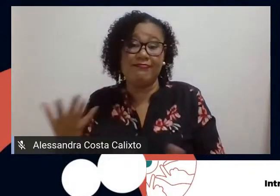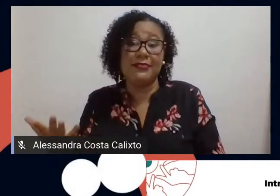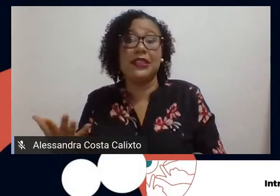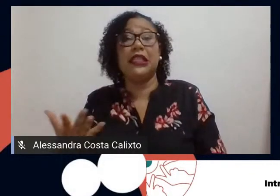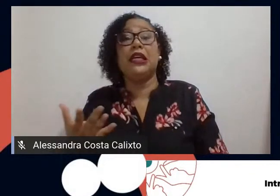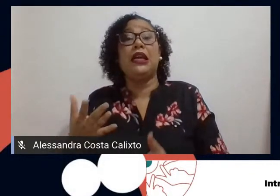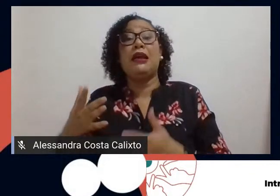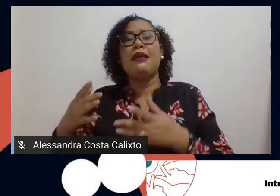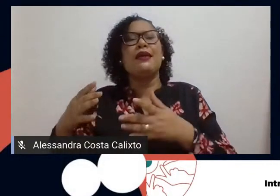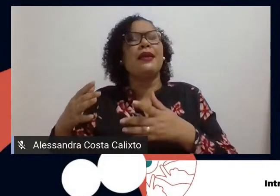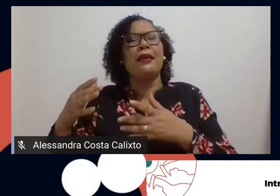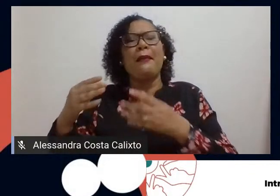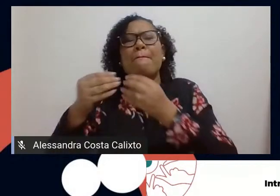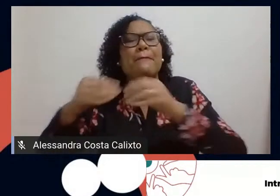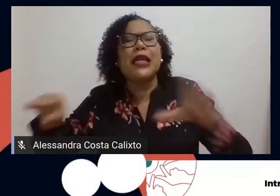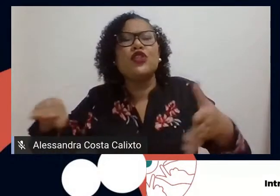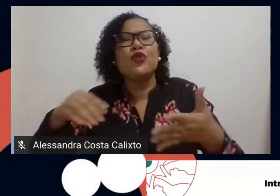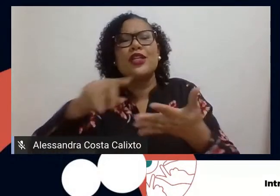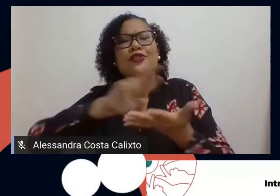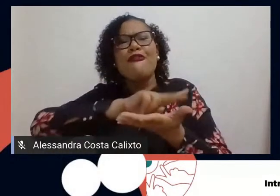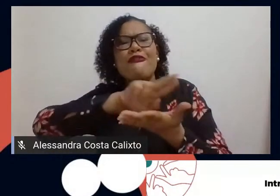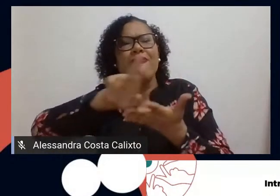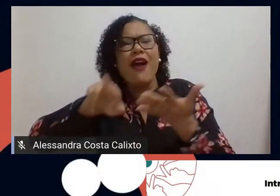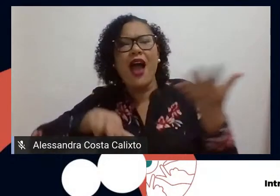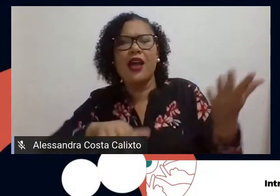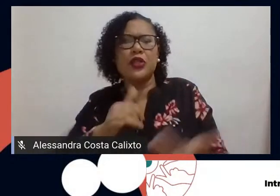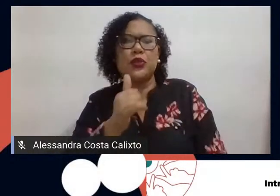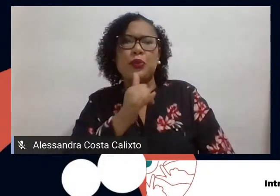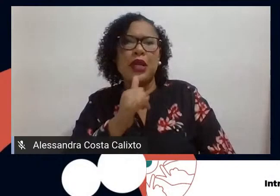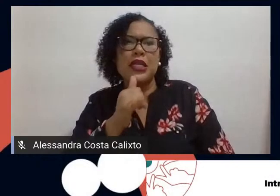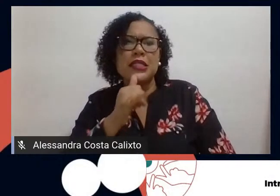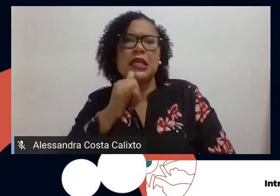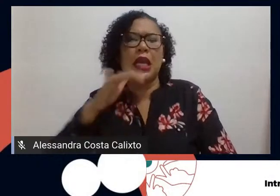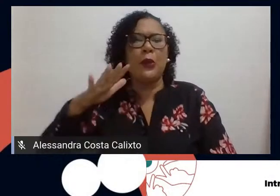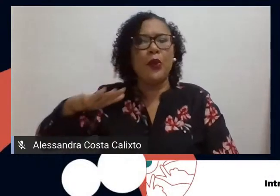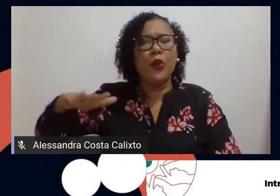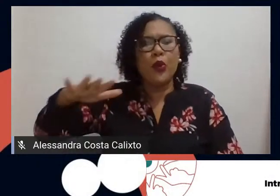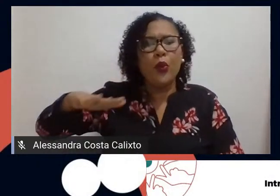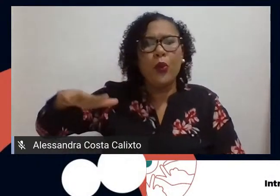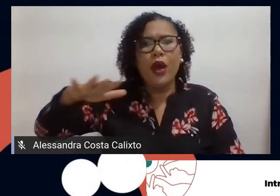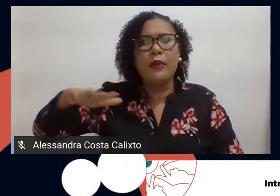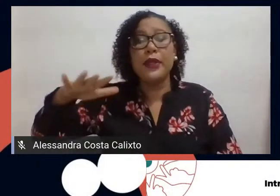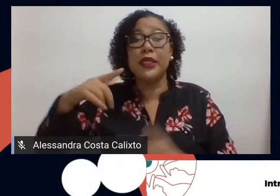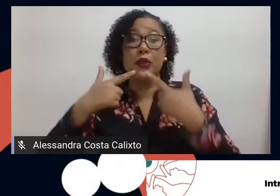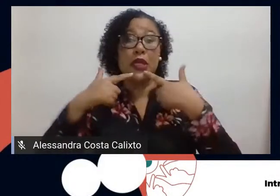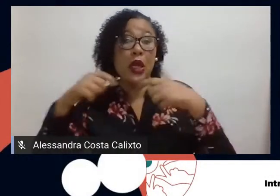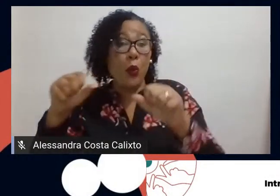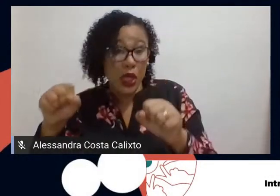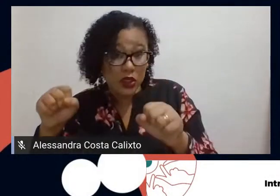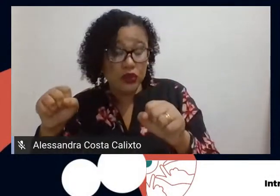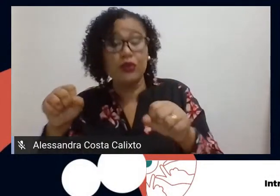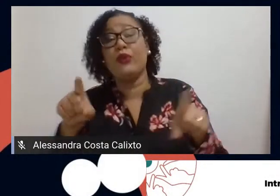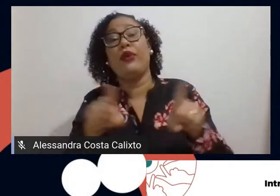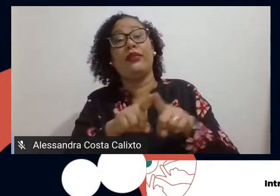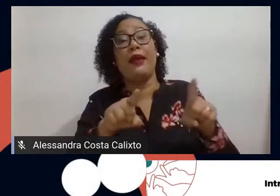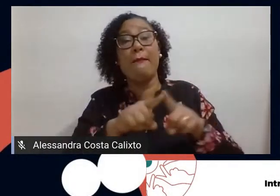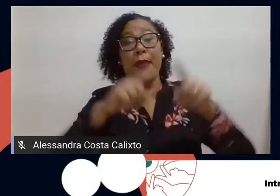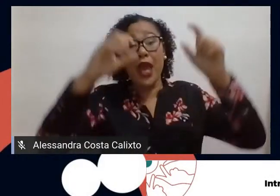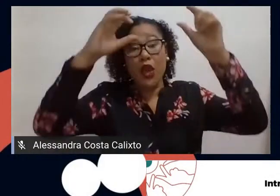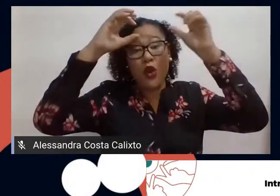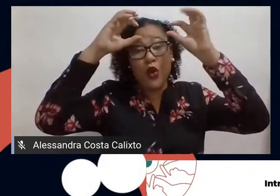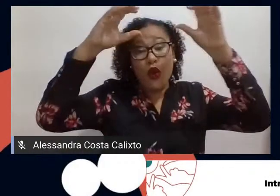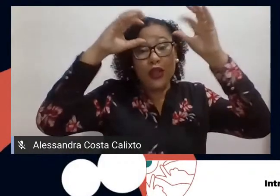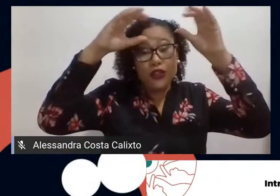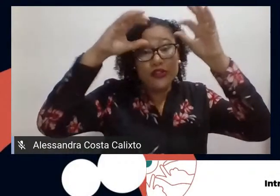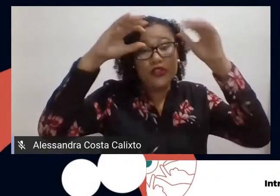traz grande prejuízo para as crianças surdas. E esse prejuízo não é só um em um nível, são em vários